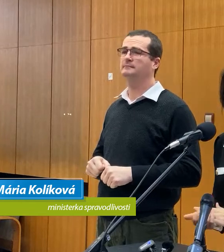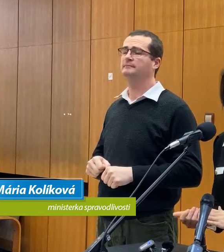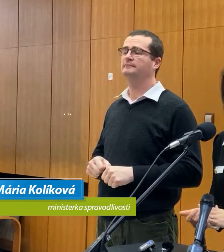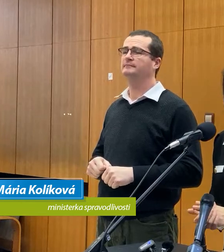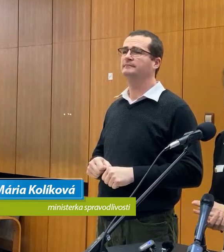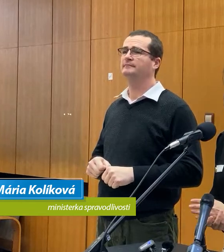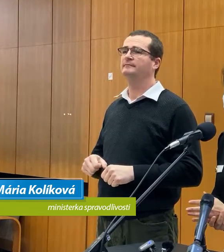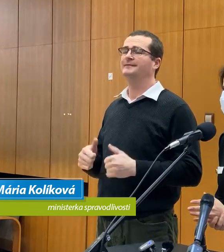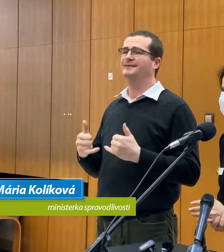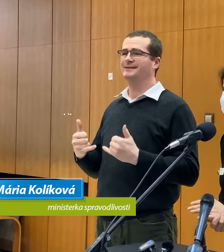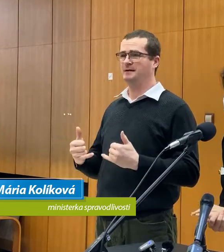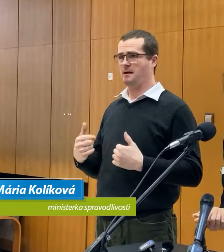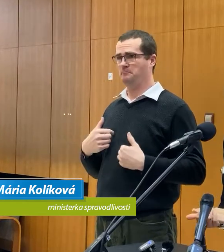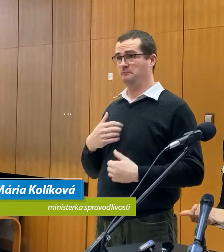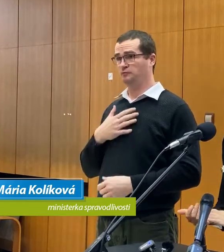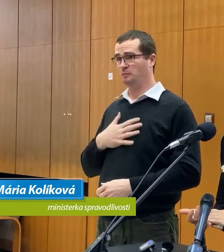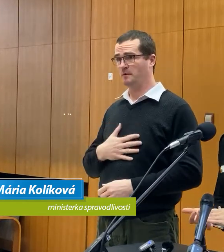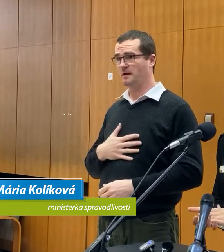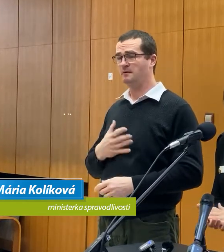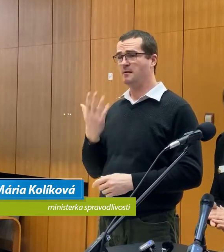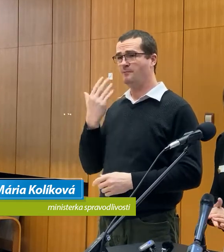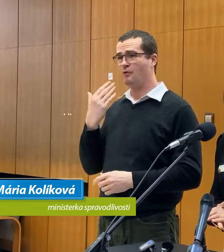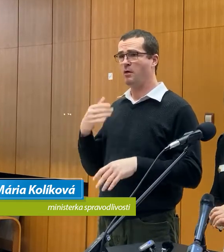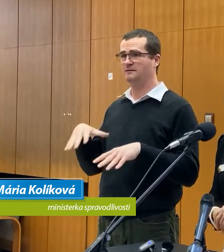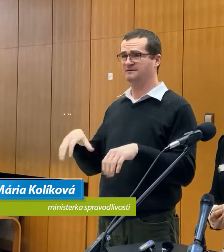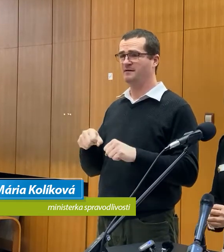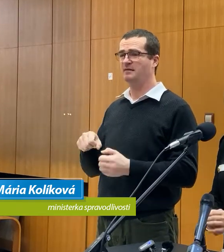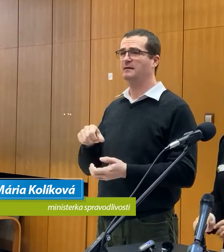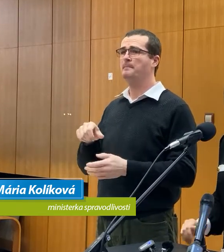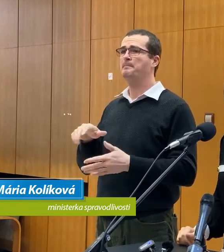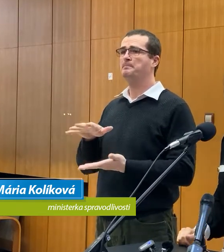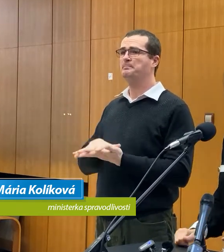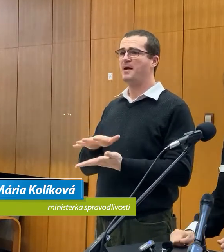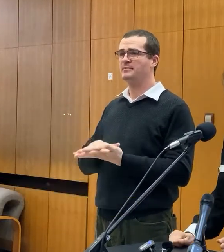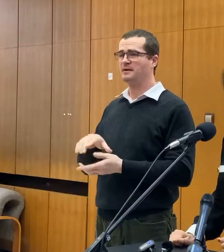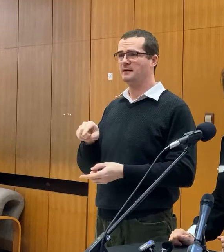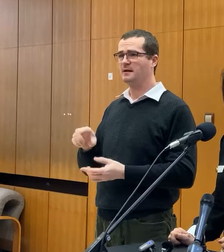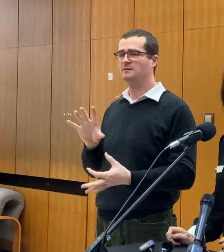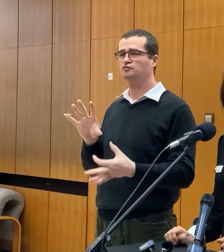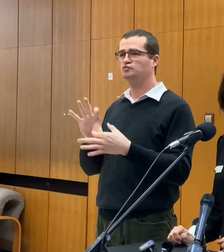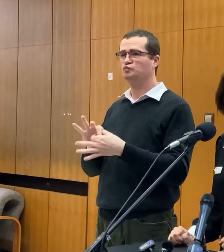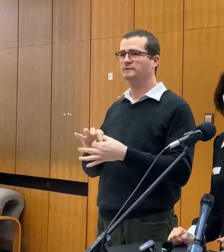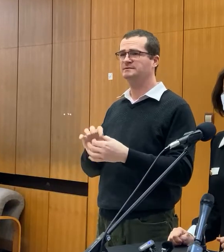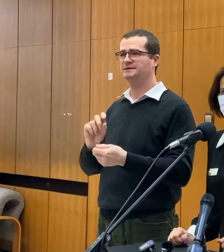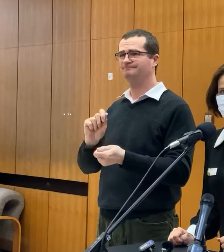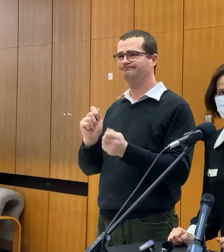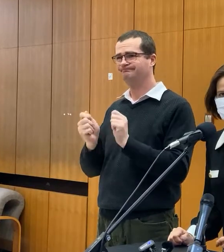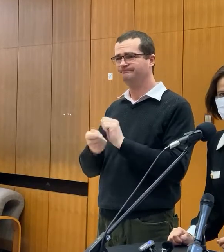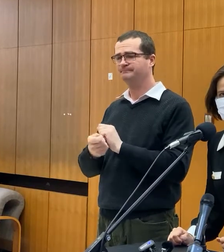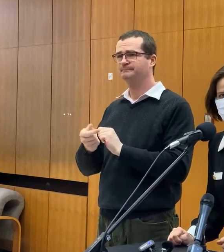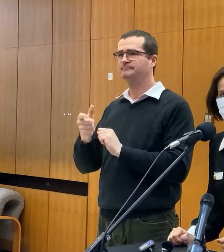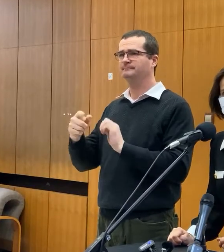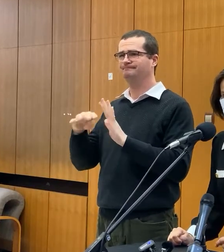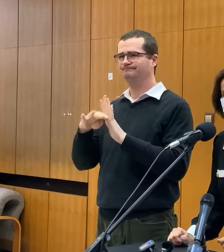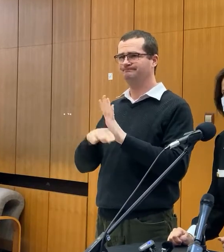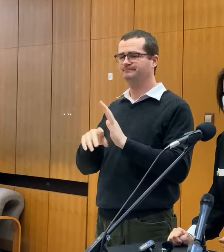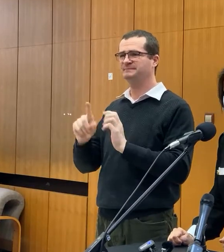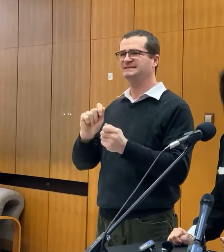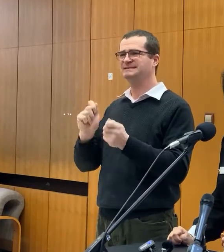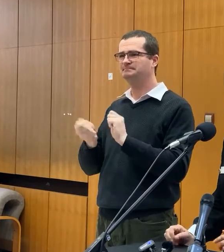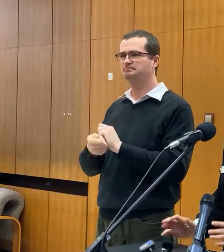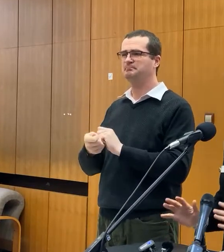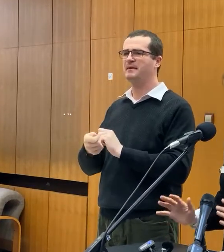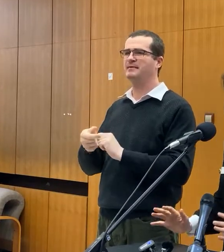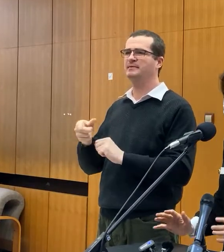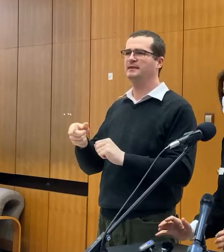Vážená mi, vážený pani, ja som veľmi rada, že bol schválený materiál na vláde, ktorý súvisí s transpozíciou smernice týkajúce sa